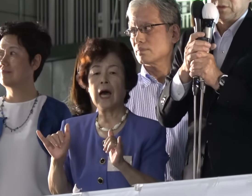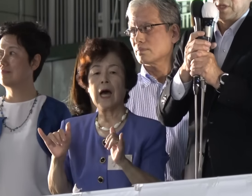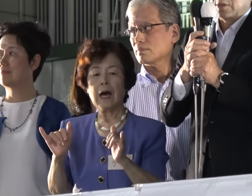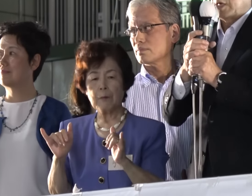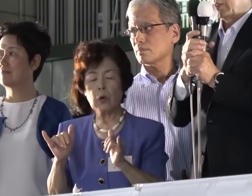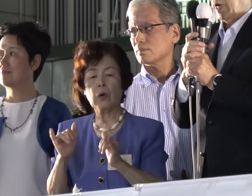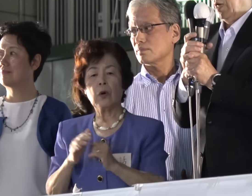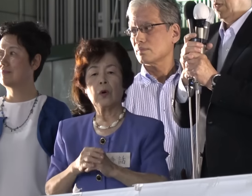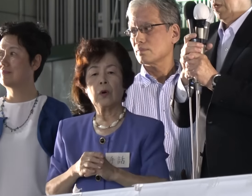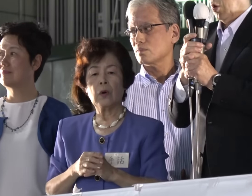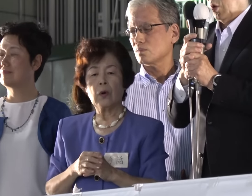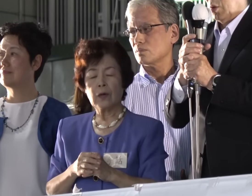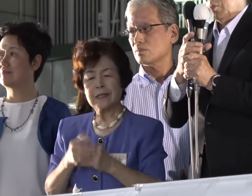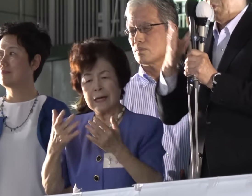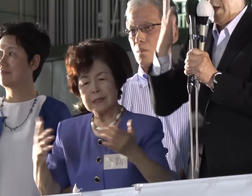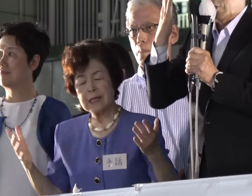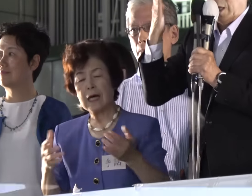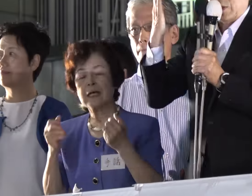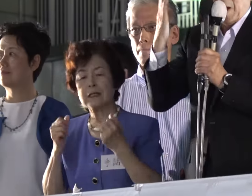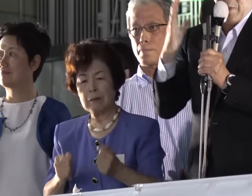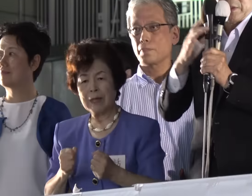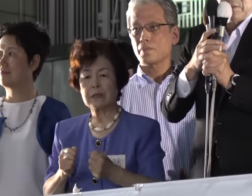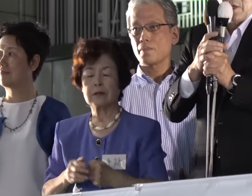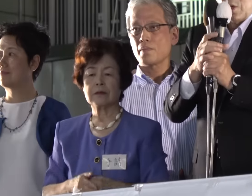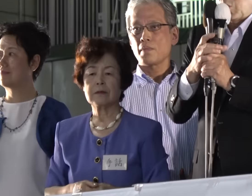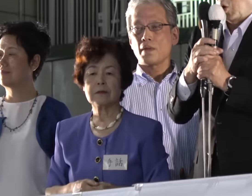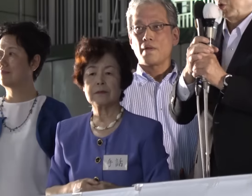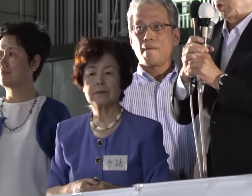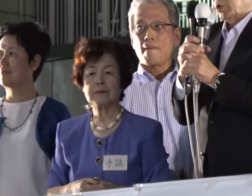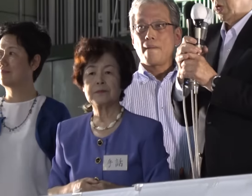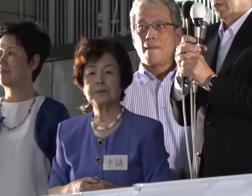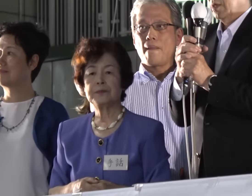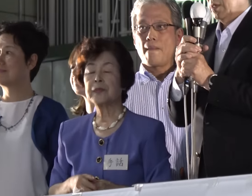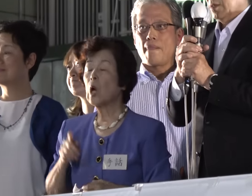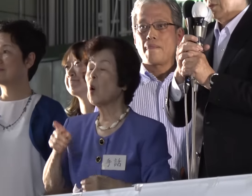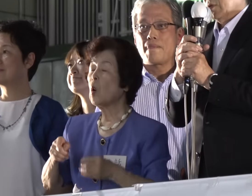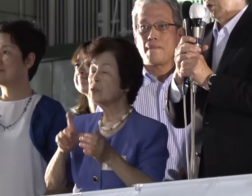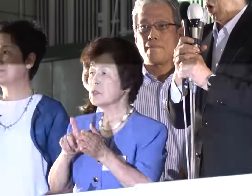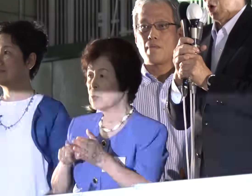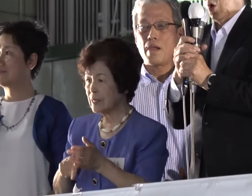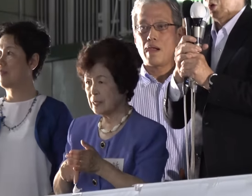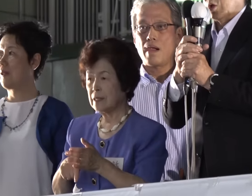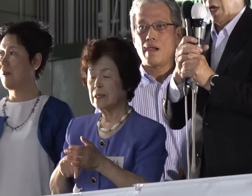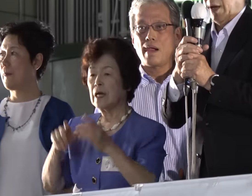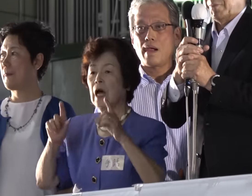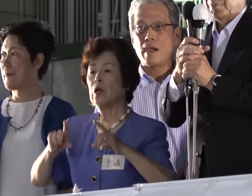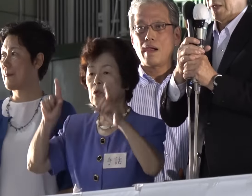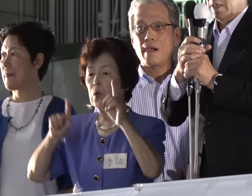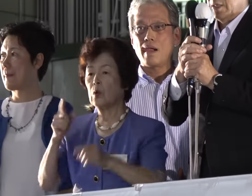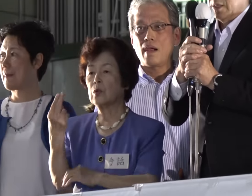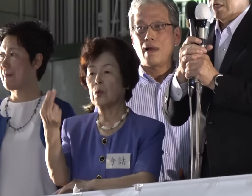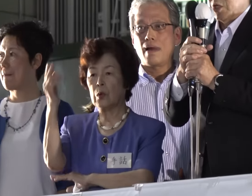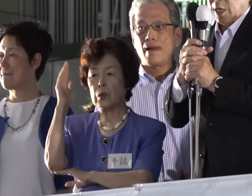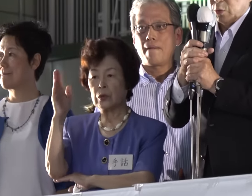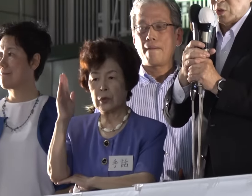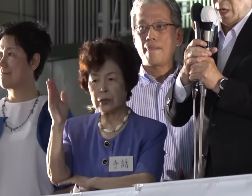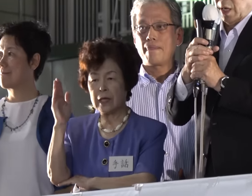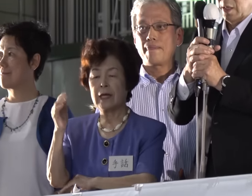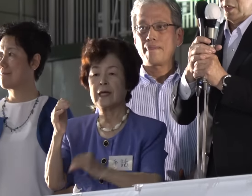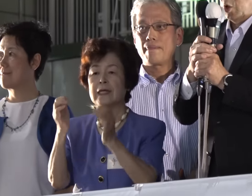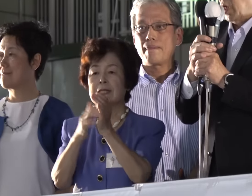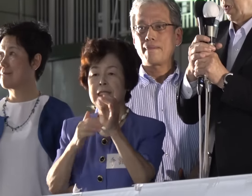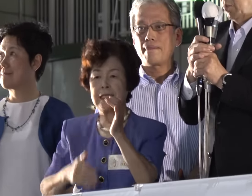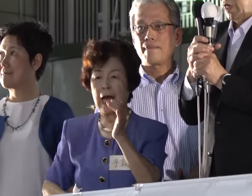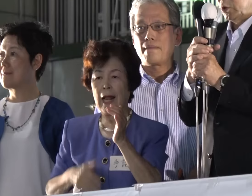労している姿が目に浮かんでまいります。こういう時に東京都政、石原都